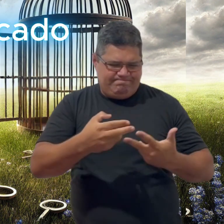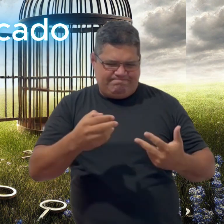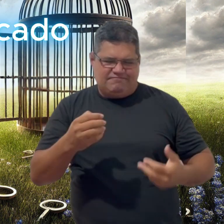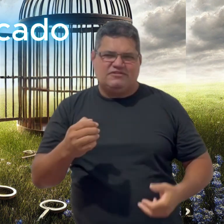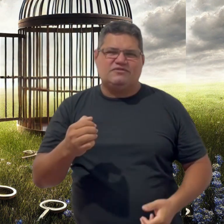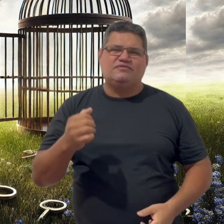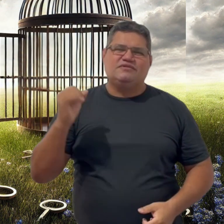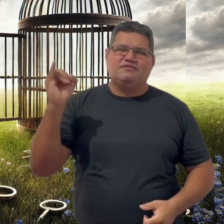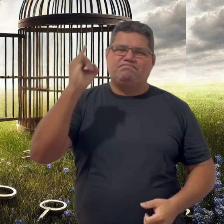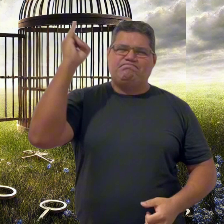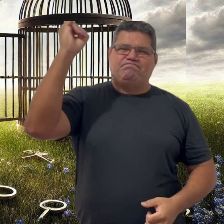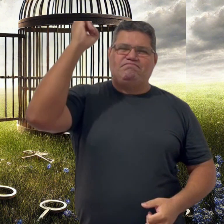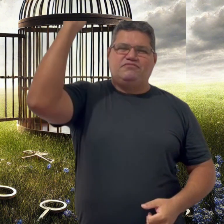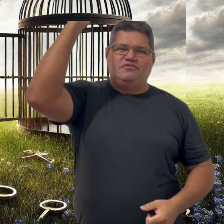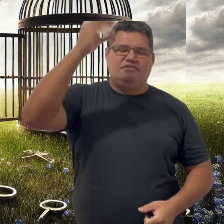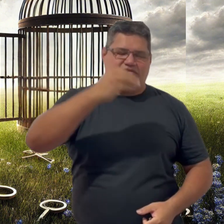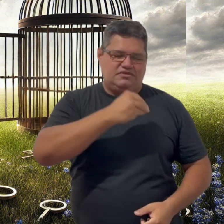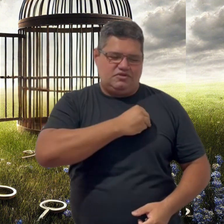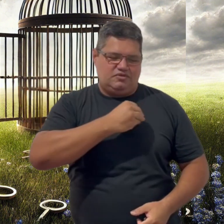sobre o pecado.